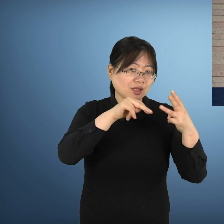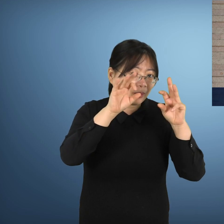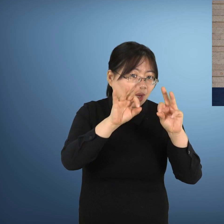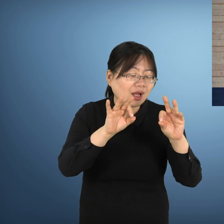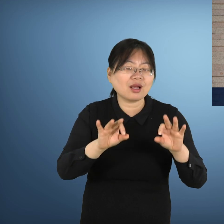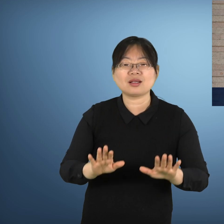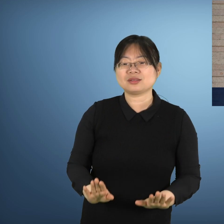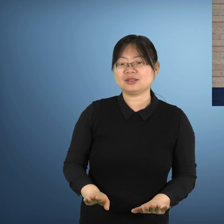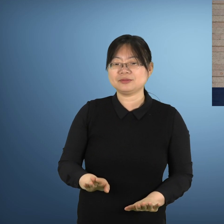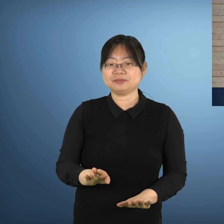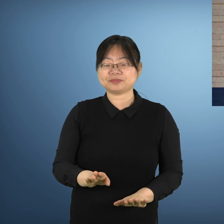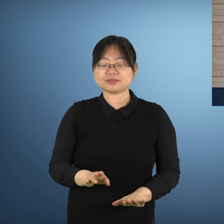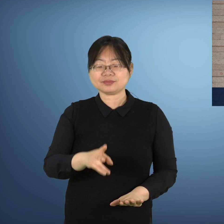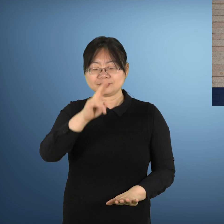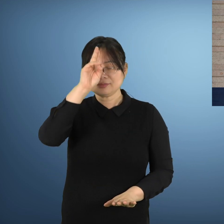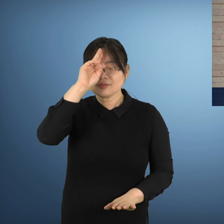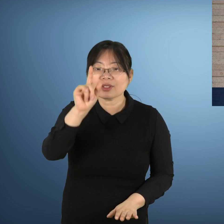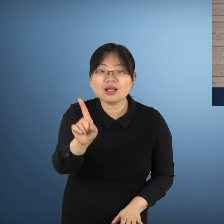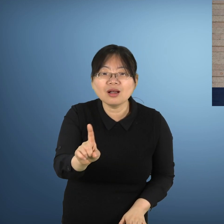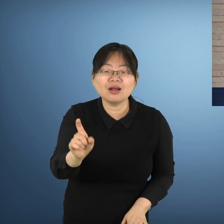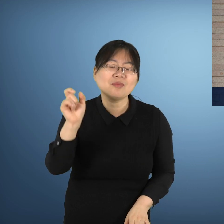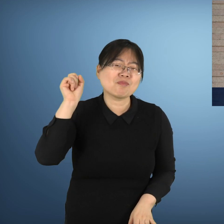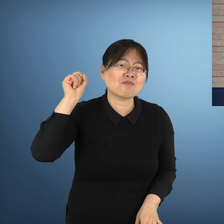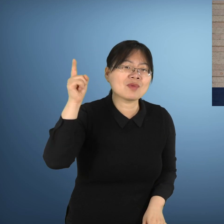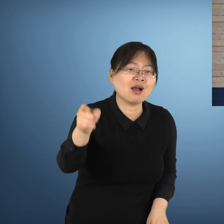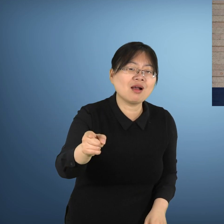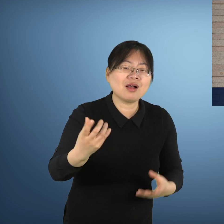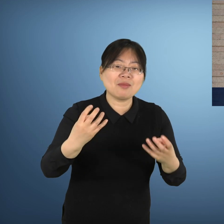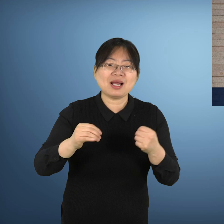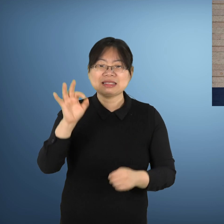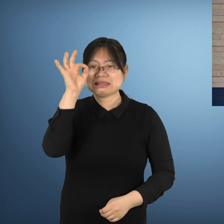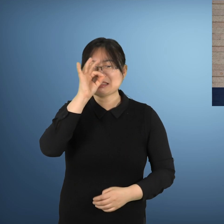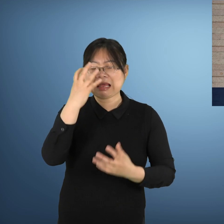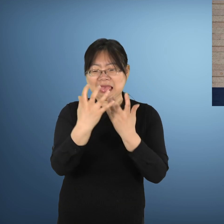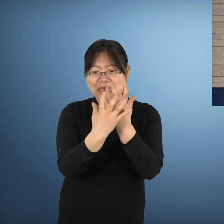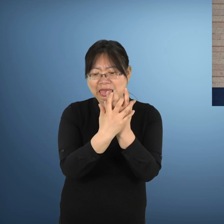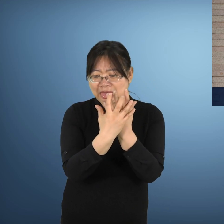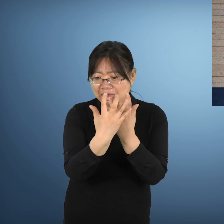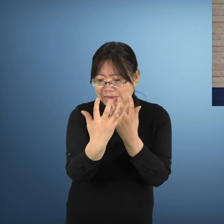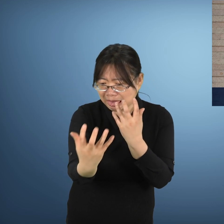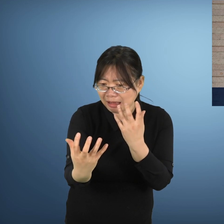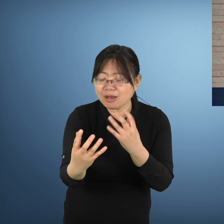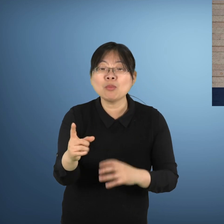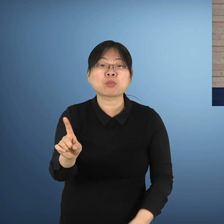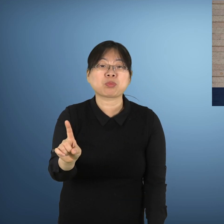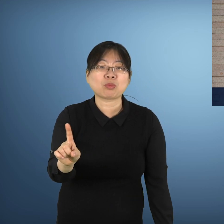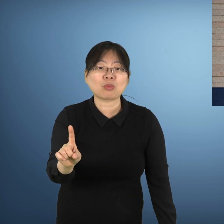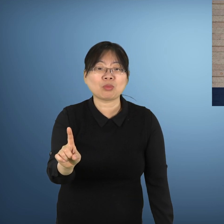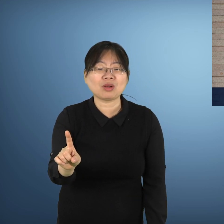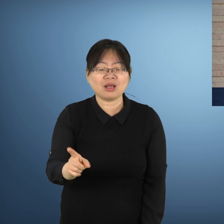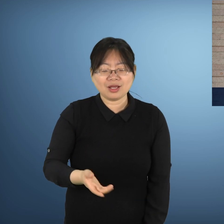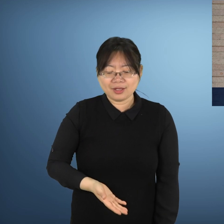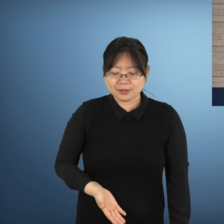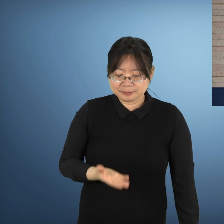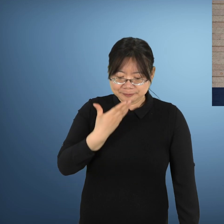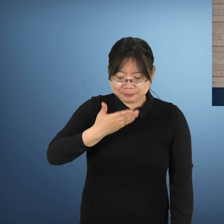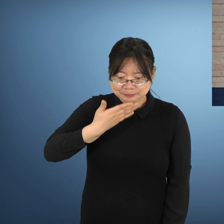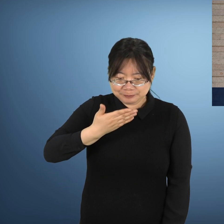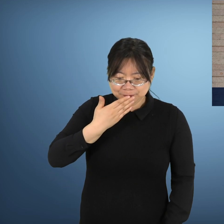마침 멀리서 많은 돼지 떼가 뭐하고 있었어요? 먹고